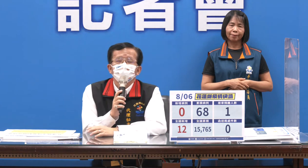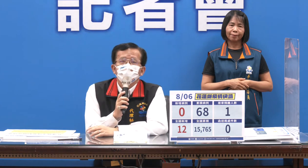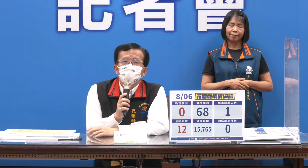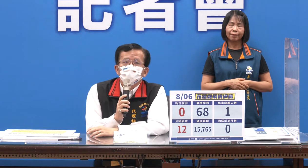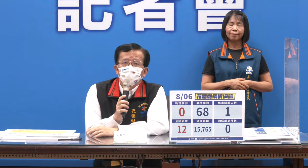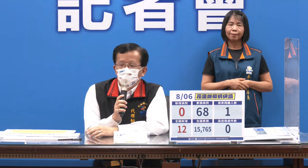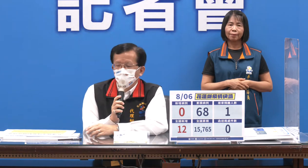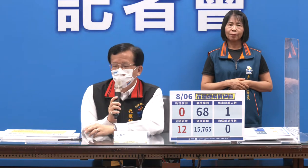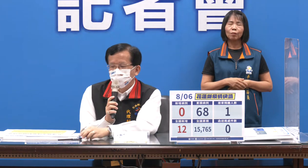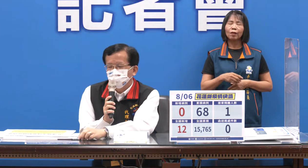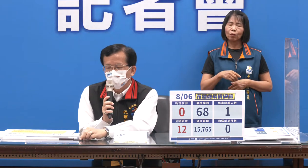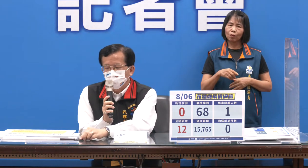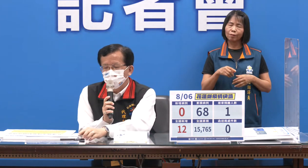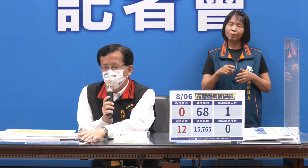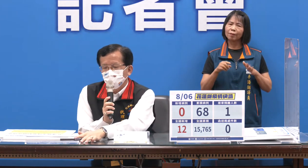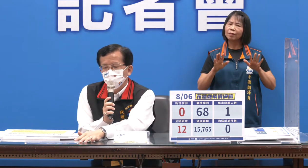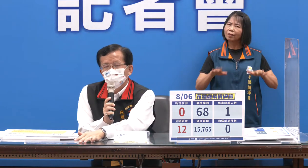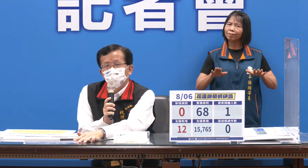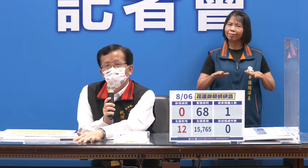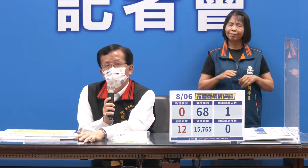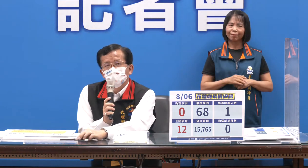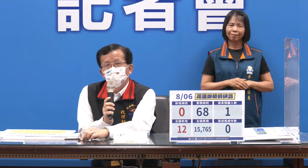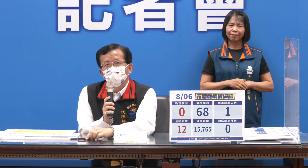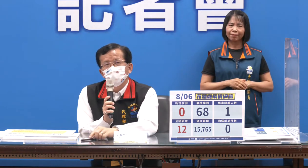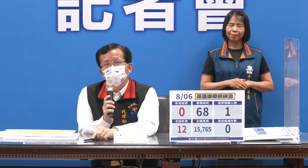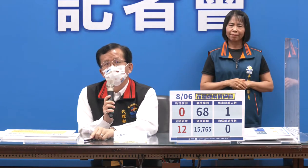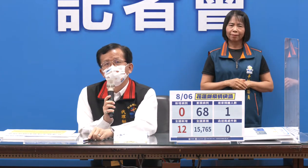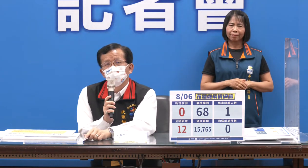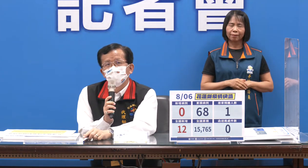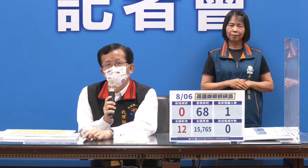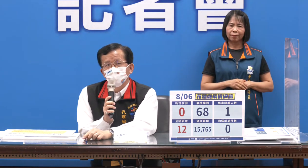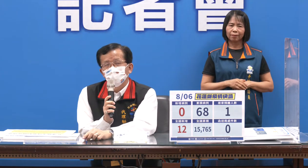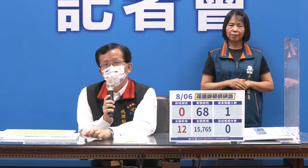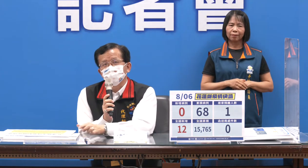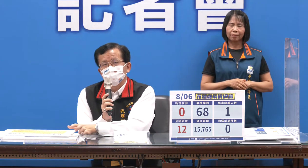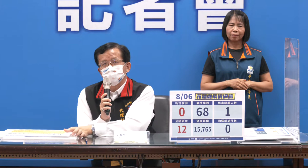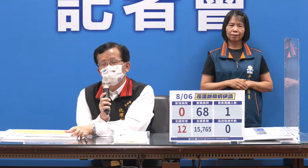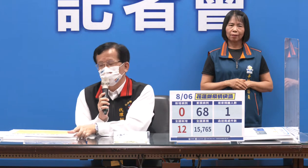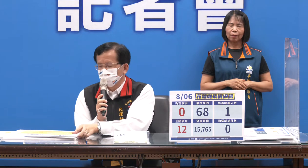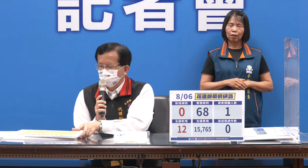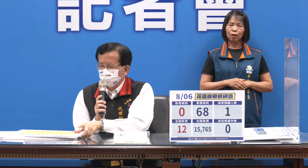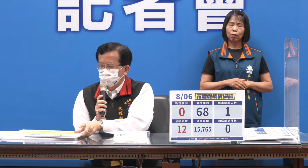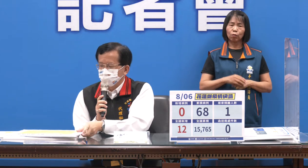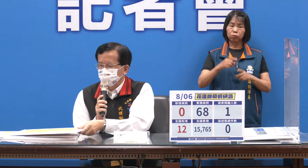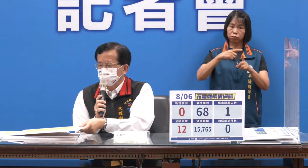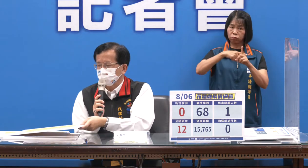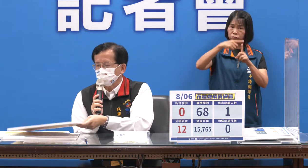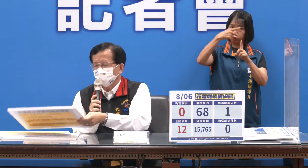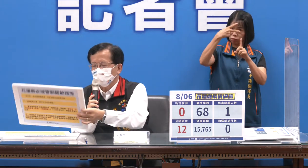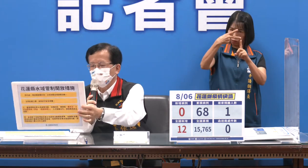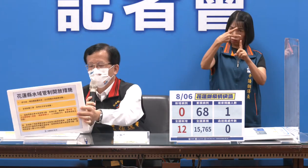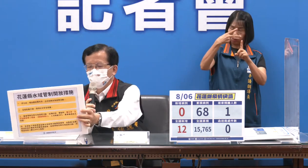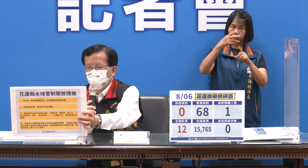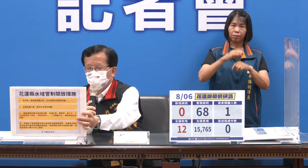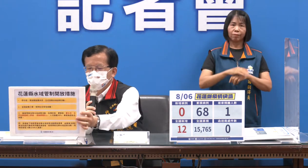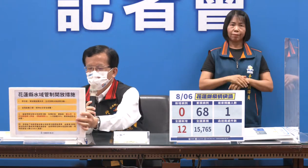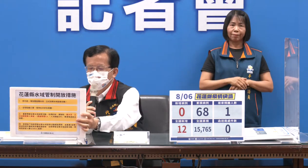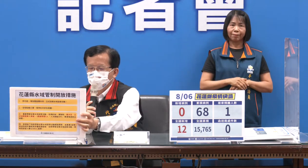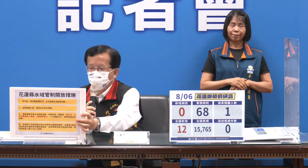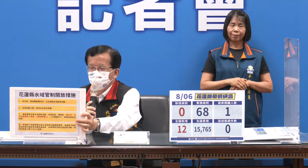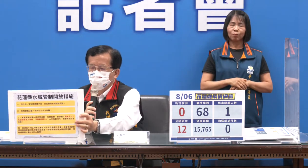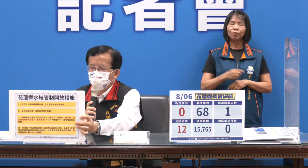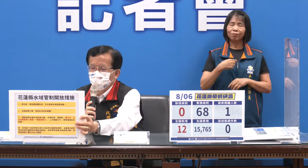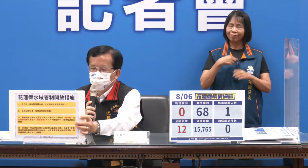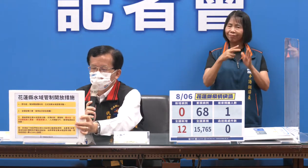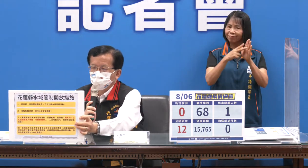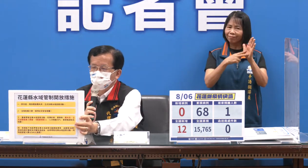着针对目前我们的二级警戒的部分来跟各位做